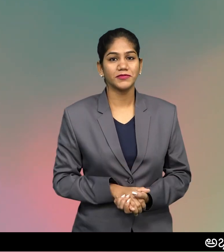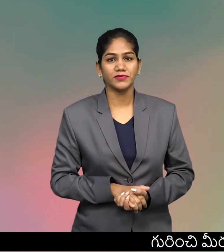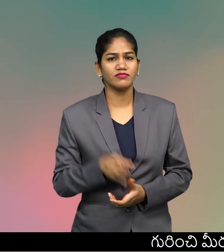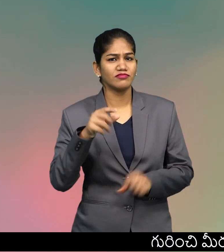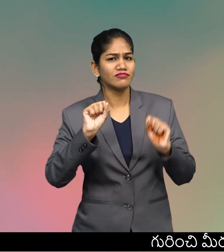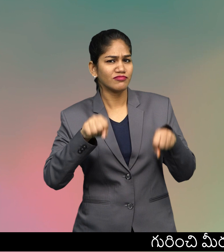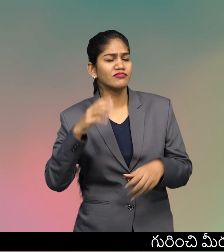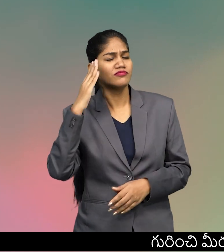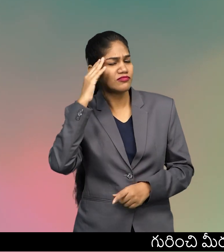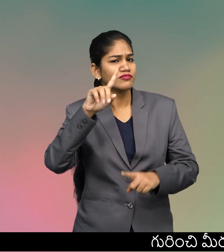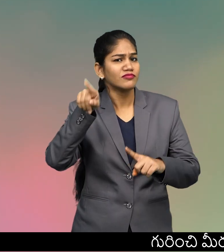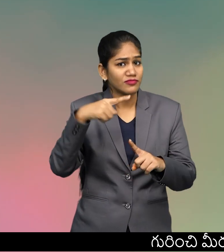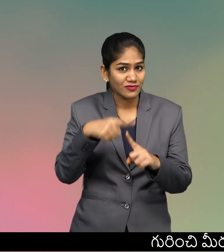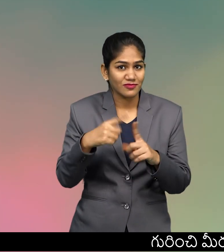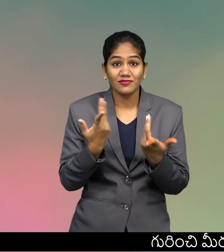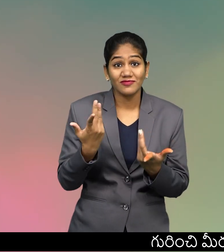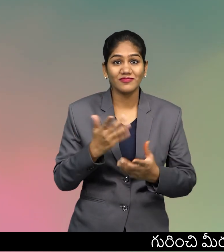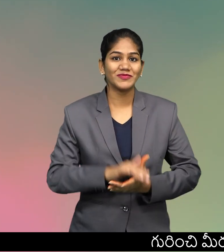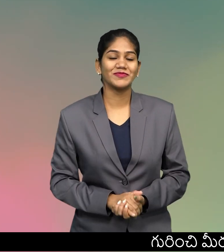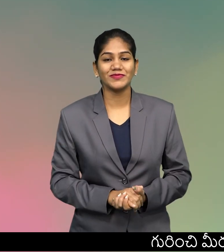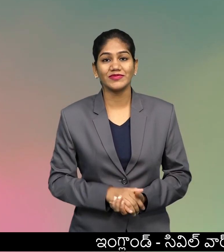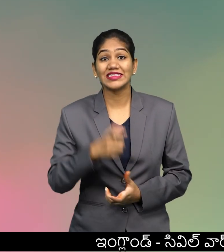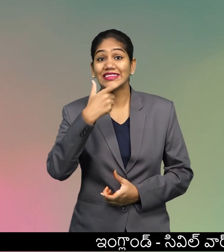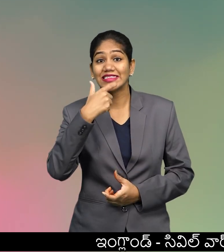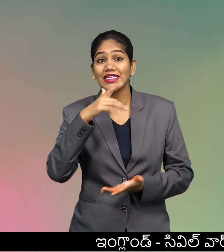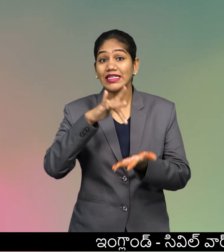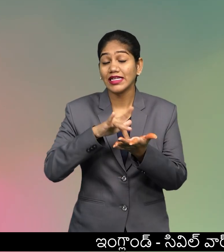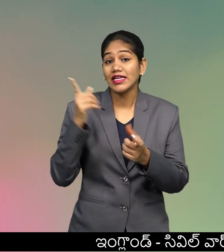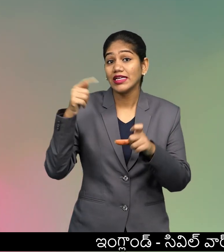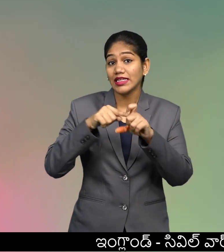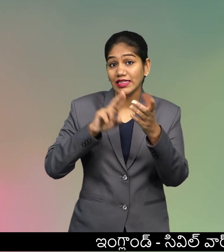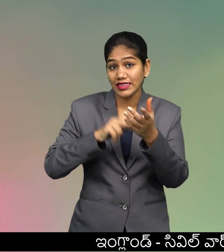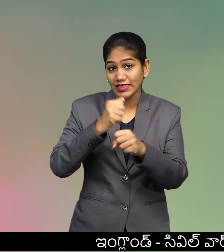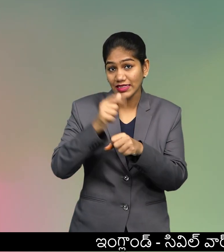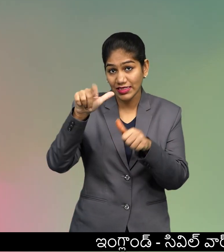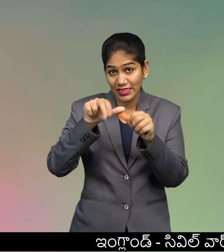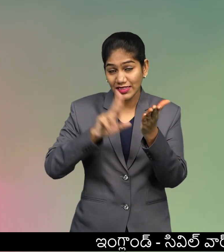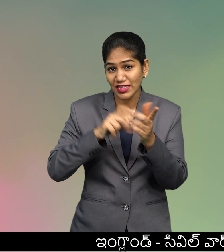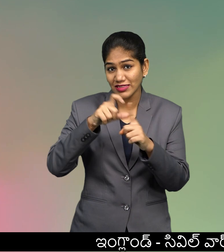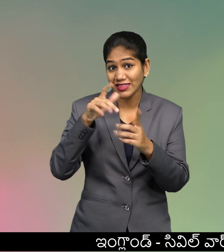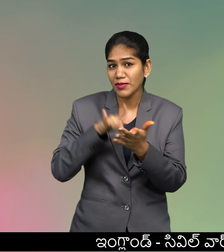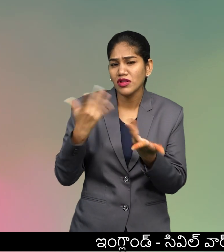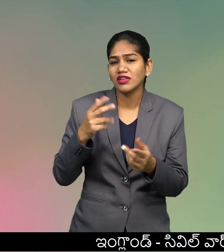దీని గురించి మీరు తెలుసుకోగలుగుతారు. ఇంగ్లాండ్, సివిల్ వార్ అండ్ ది గ్లోరియస్ రెవల్యూషన్.